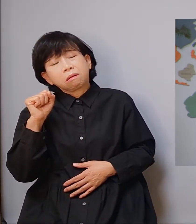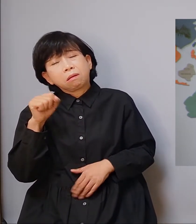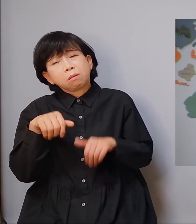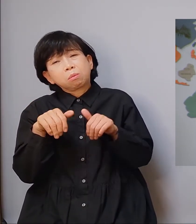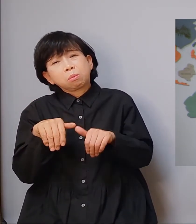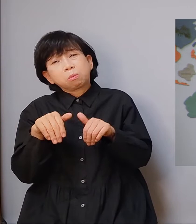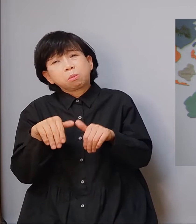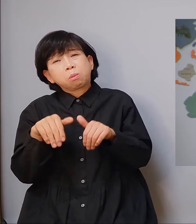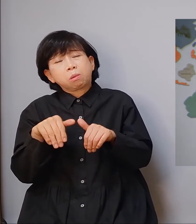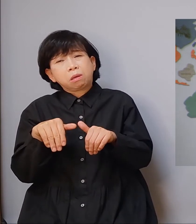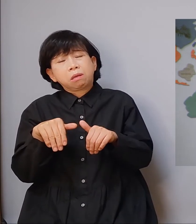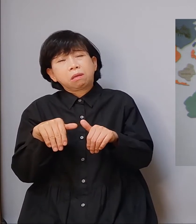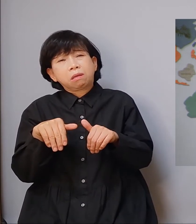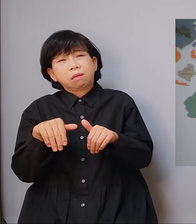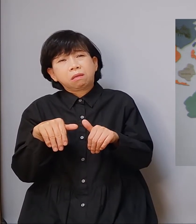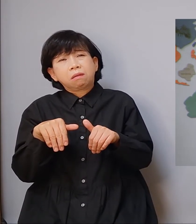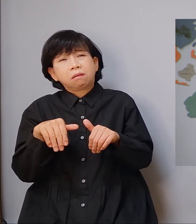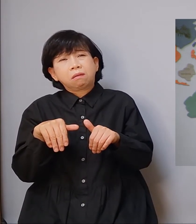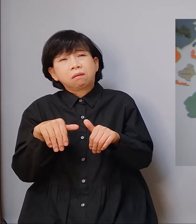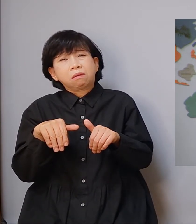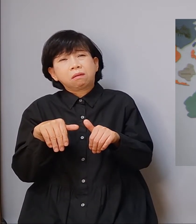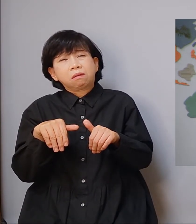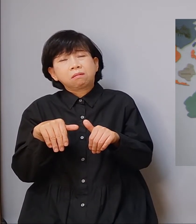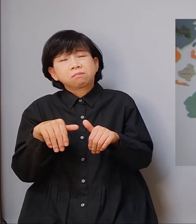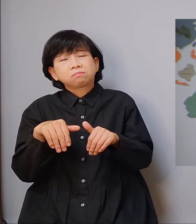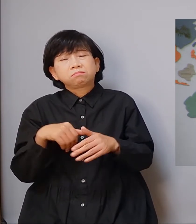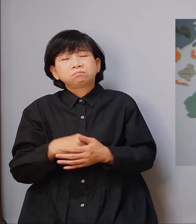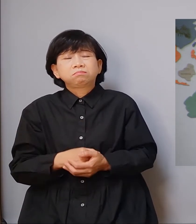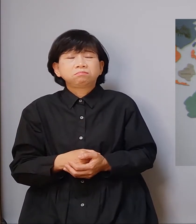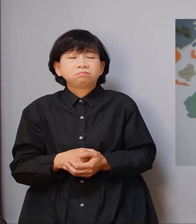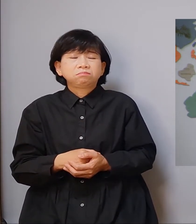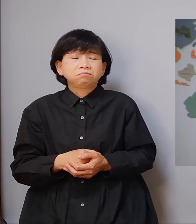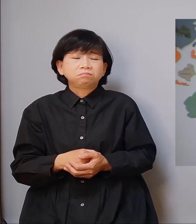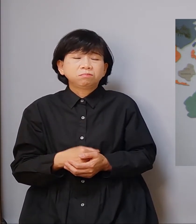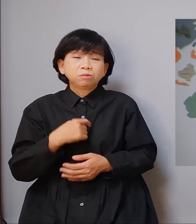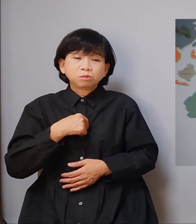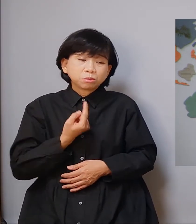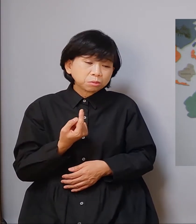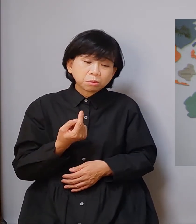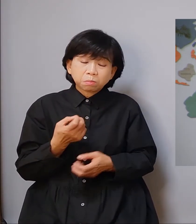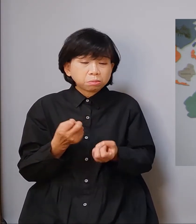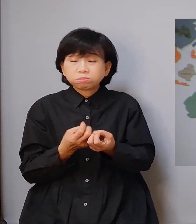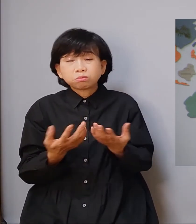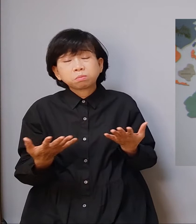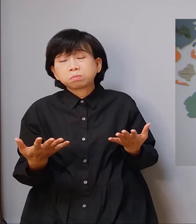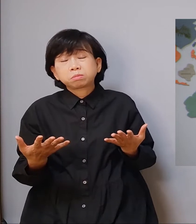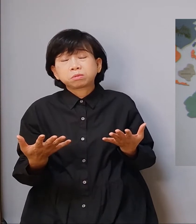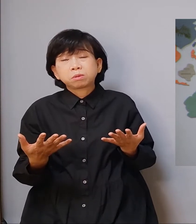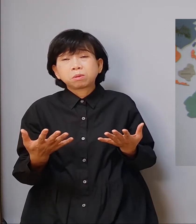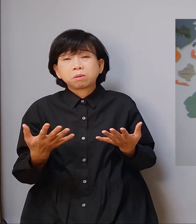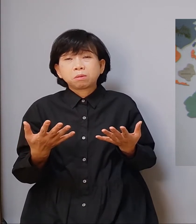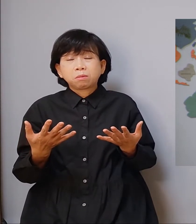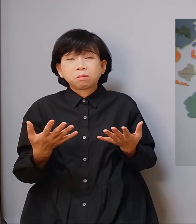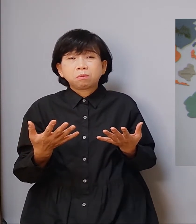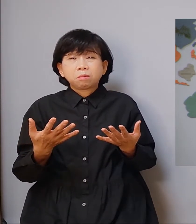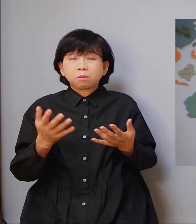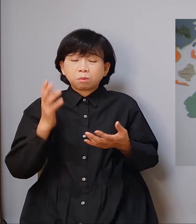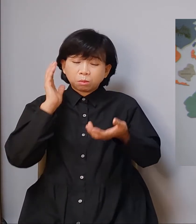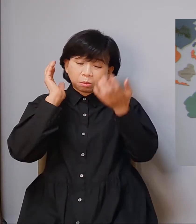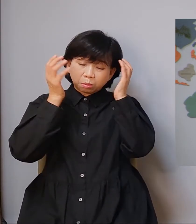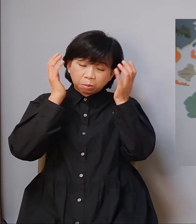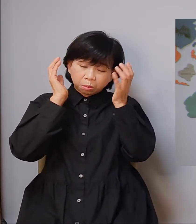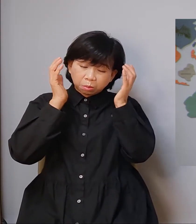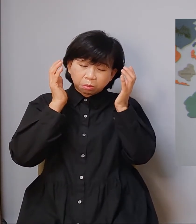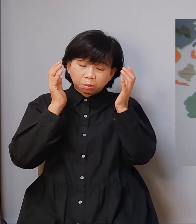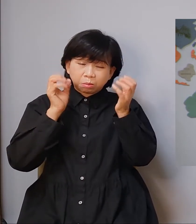되는 그 찰나에 할 수 있는 게 아무것도 없는 거죠. 혼란에 혼란이 더해지는 상황을 맞닥뜨리기도 하는